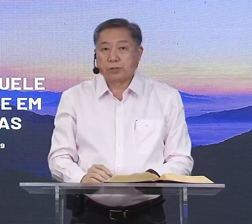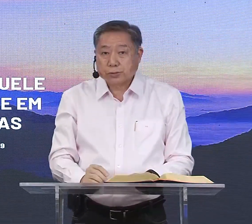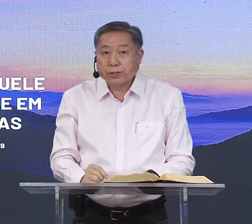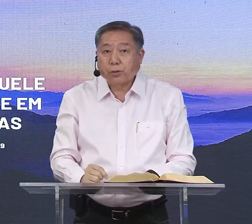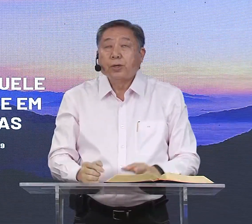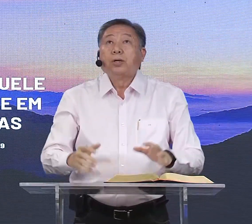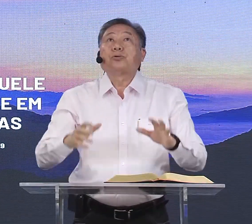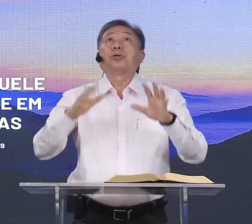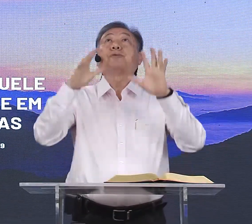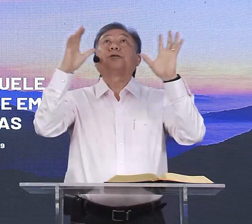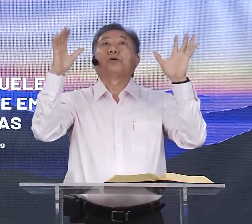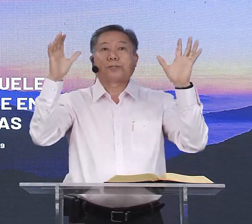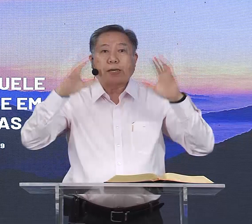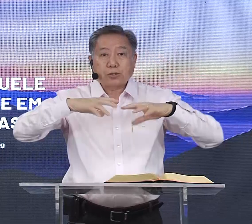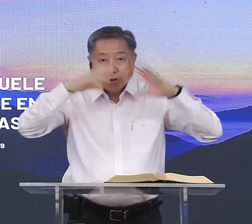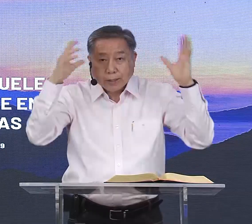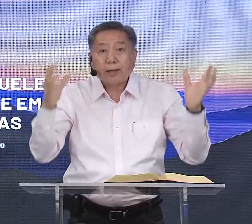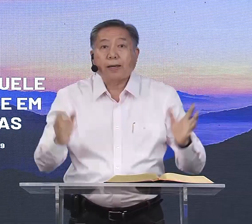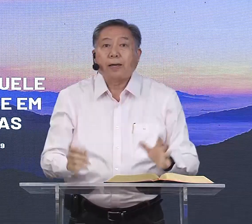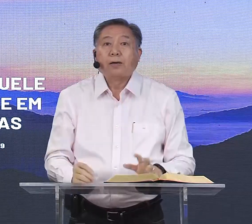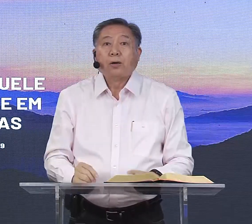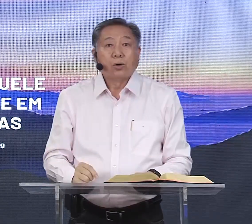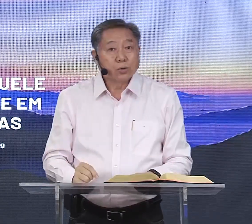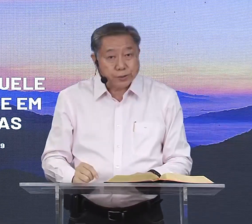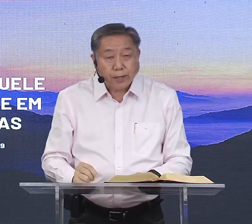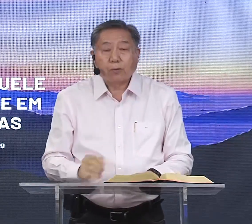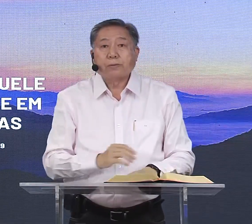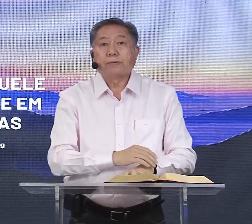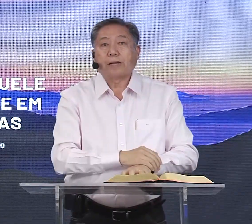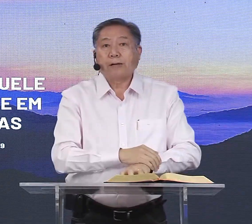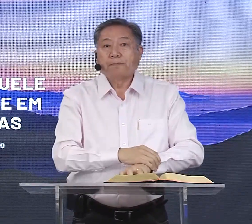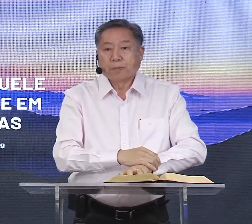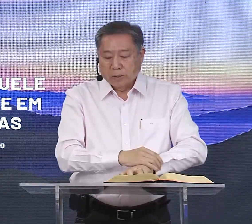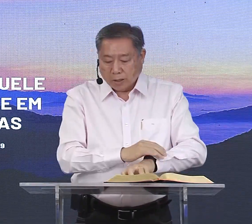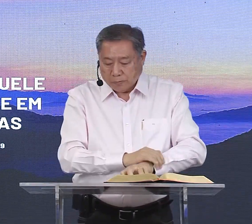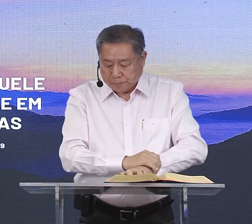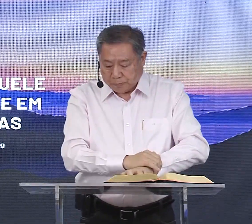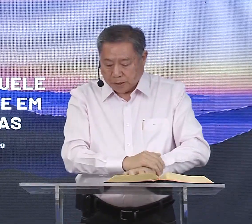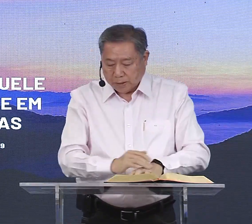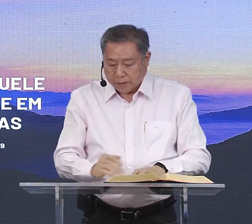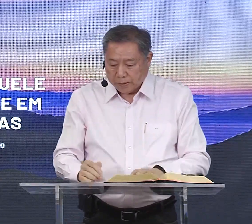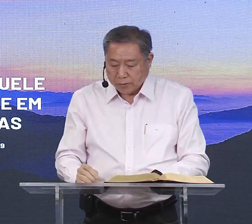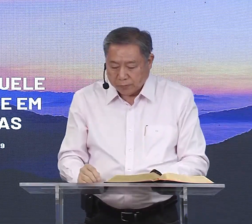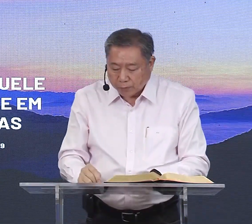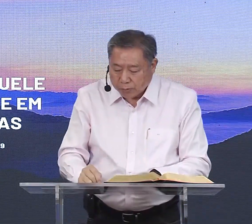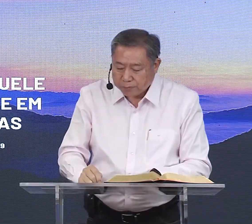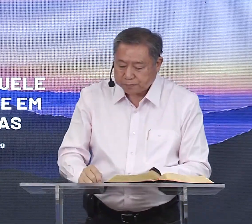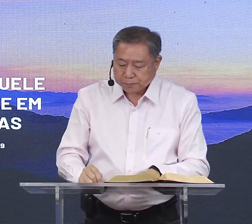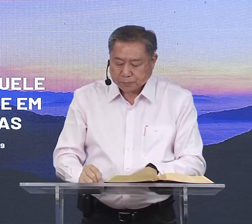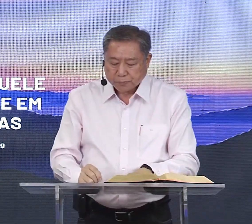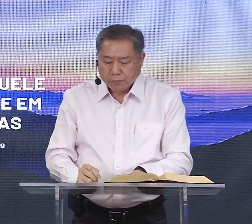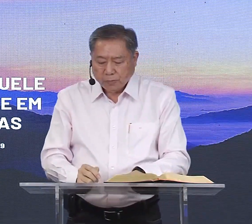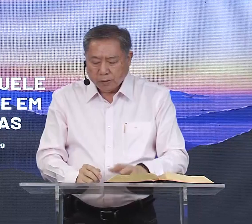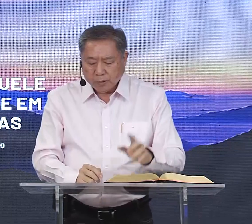visível que Deus criou, tudo que você consegue enxergar é o céu. Tá? Então, eu